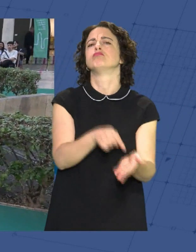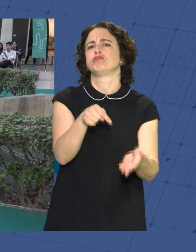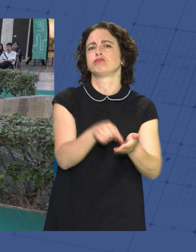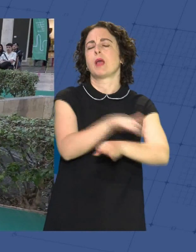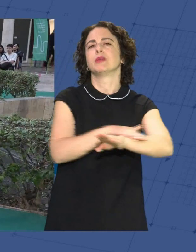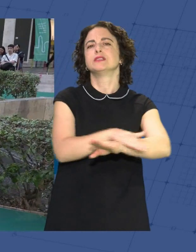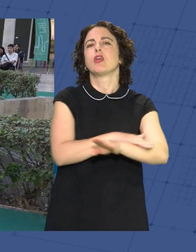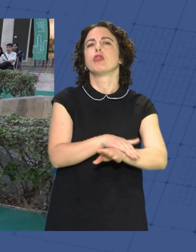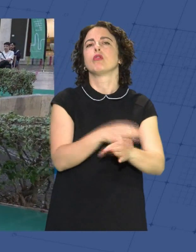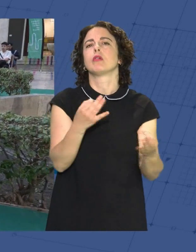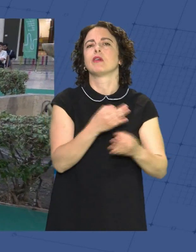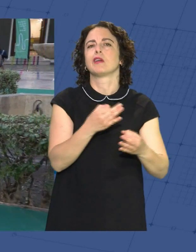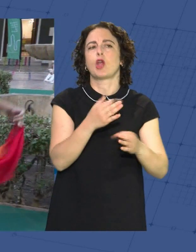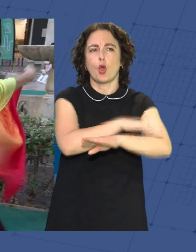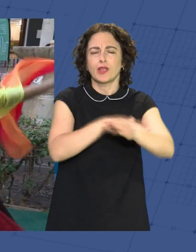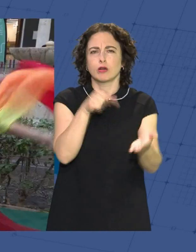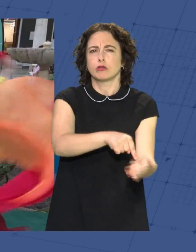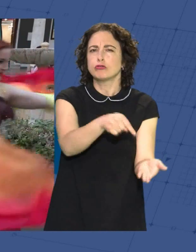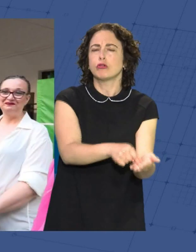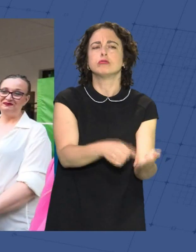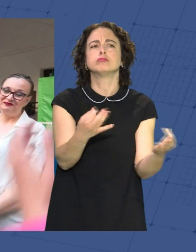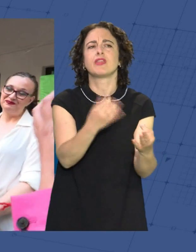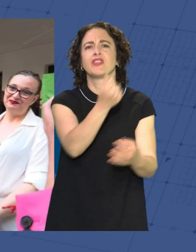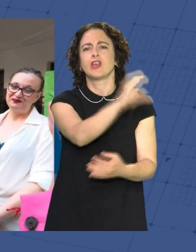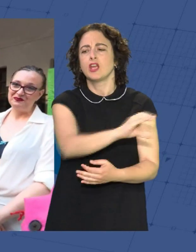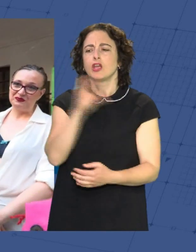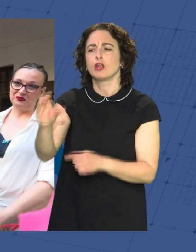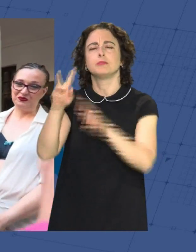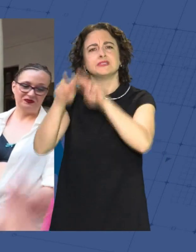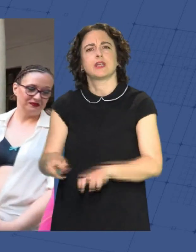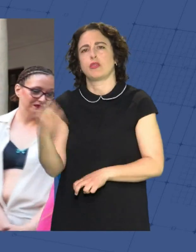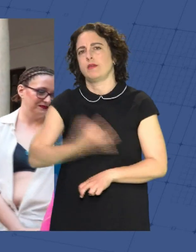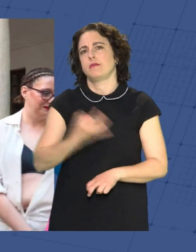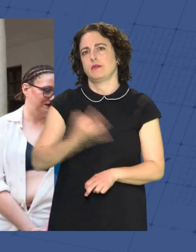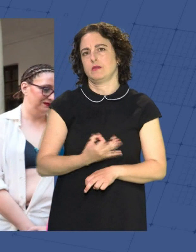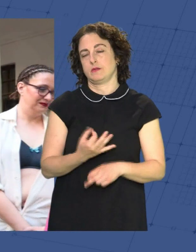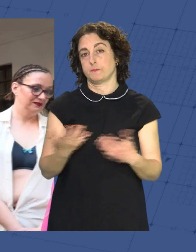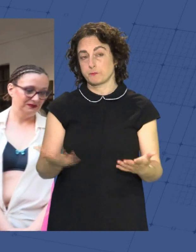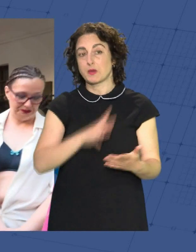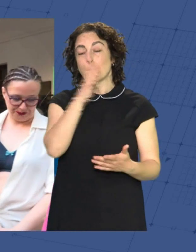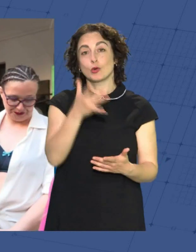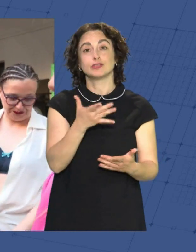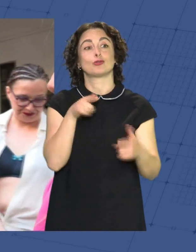administraciones, a los gobiernos, que invirtieran en investigación. Por eso el cáncer de mama tiene una